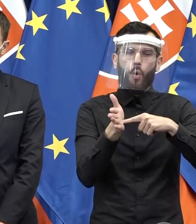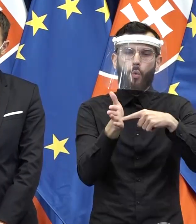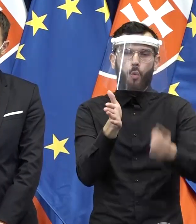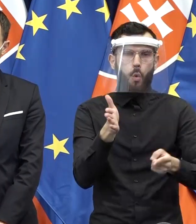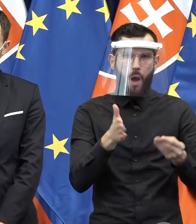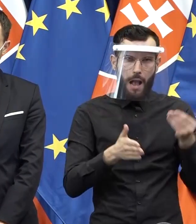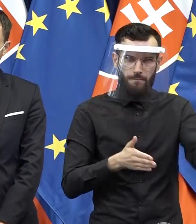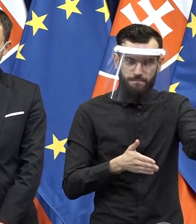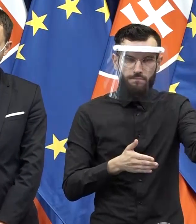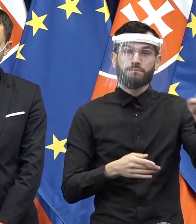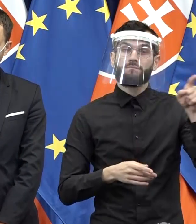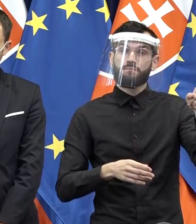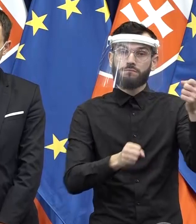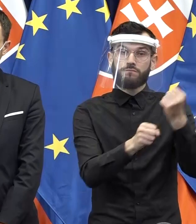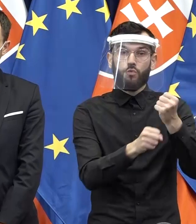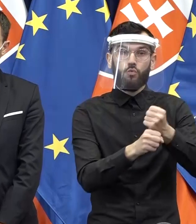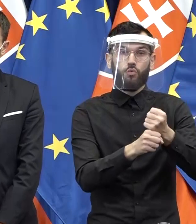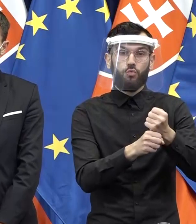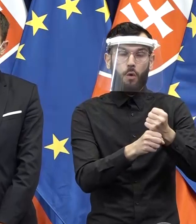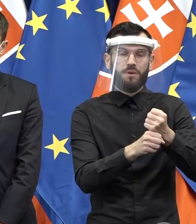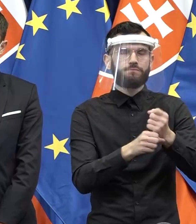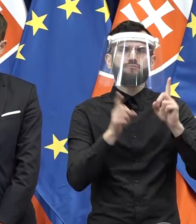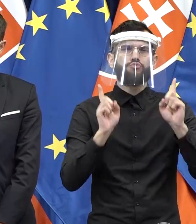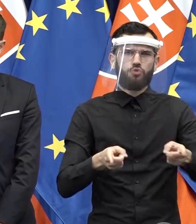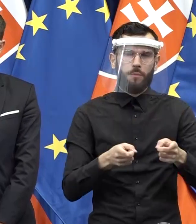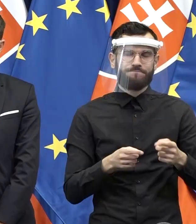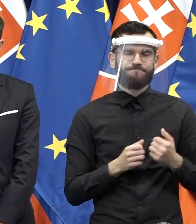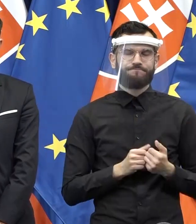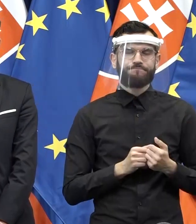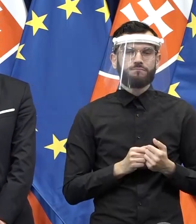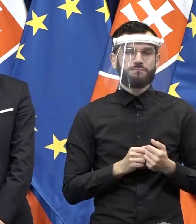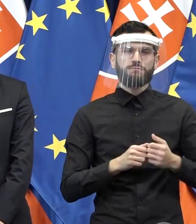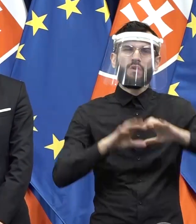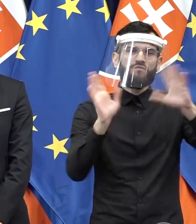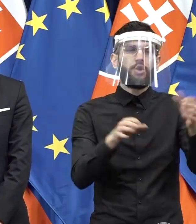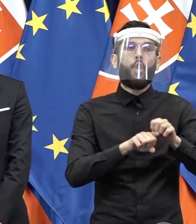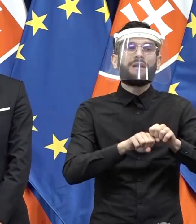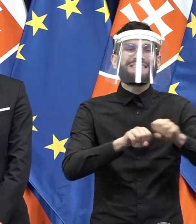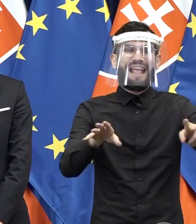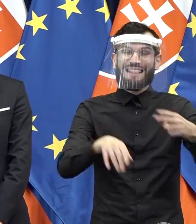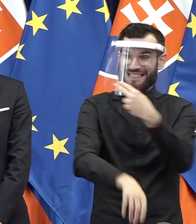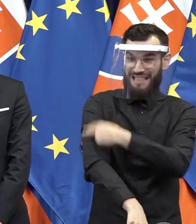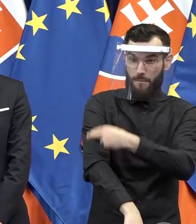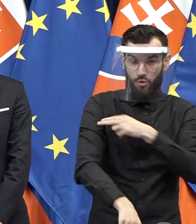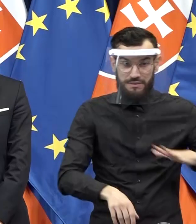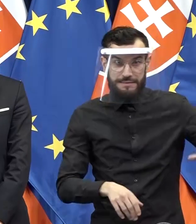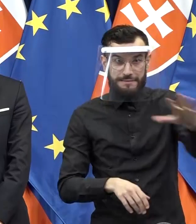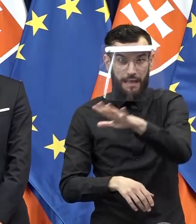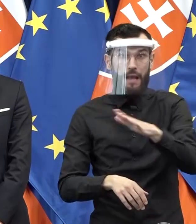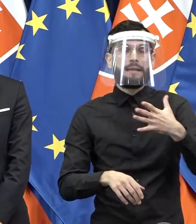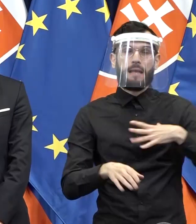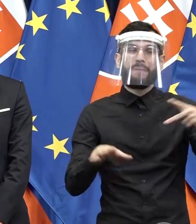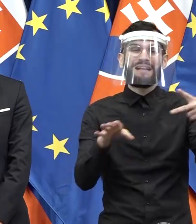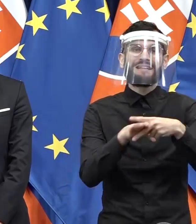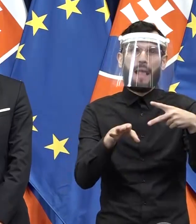vypracovať tzv. reprofilizáciu celej siete nemocníc s cieľom zabezpečiť efektívnu a